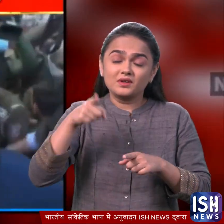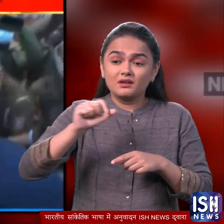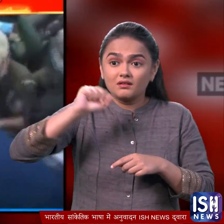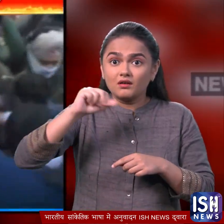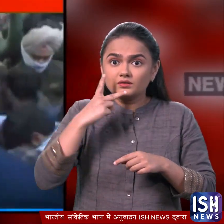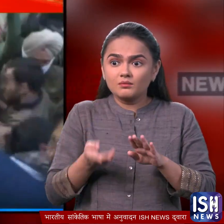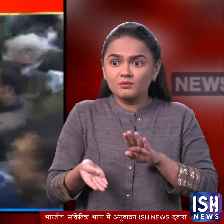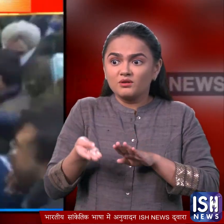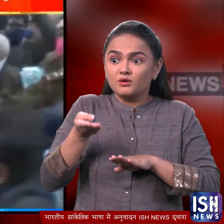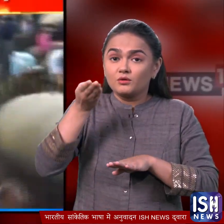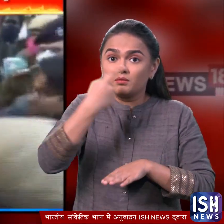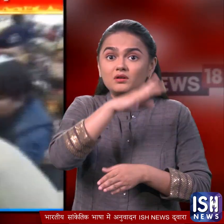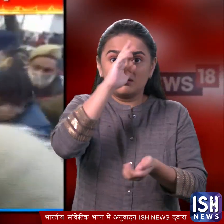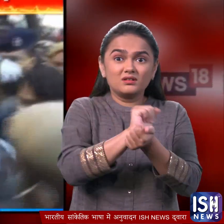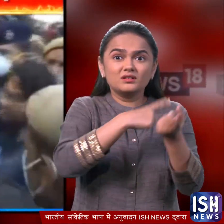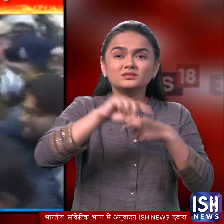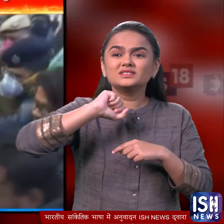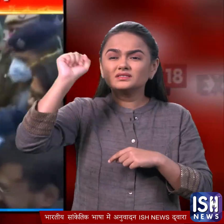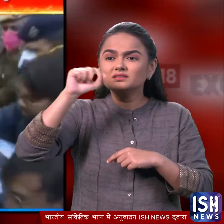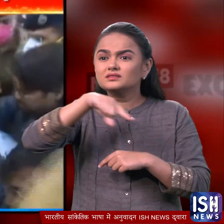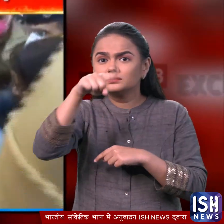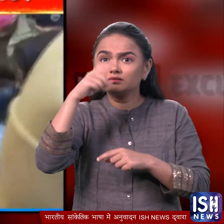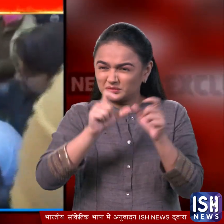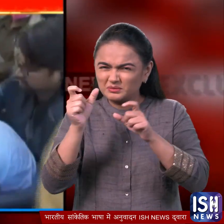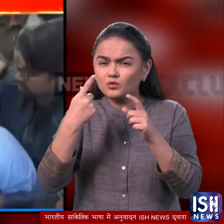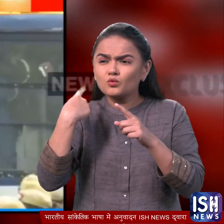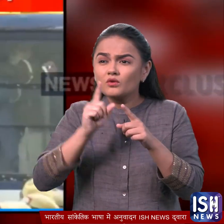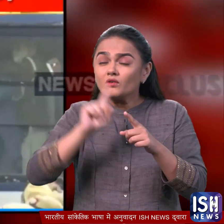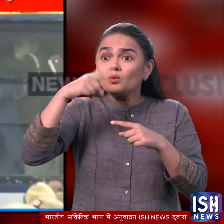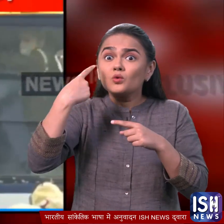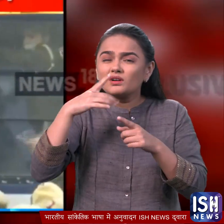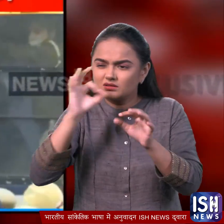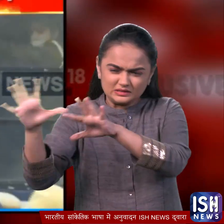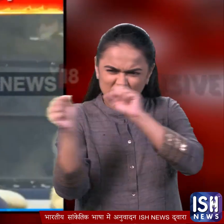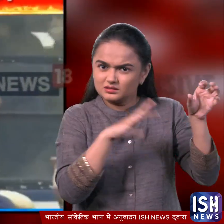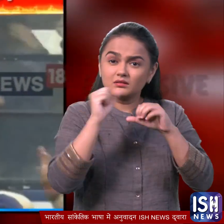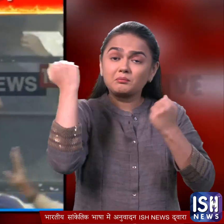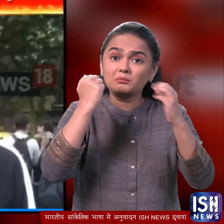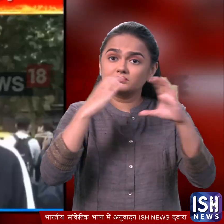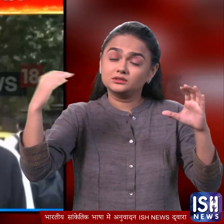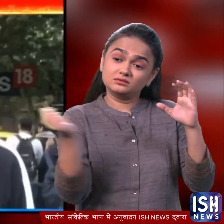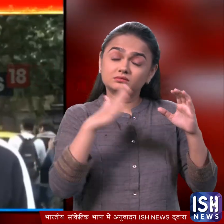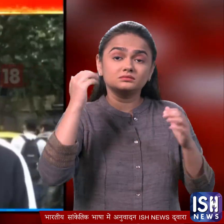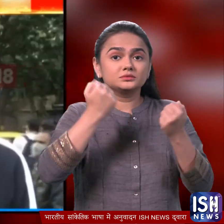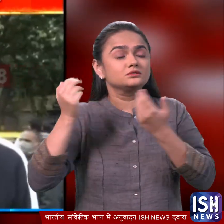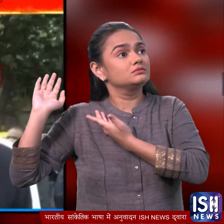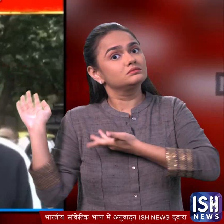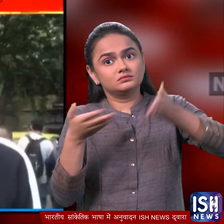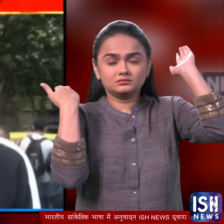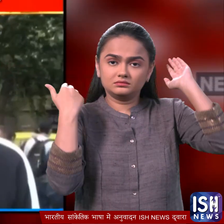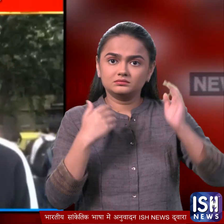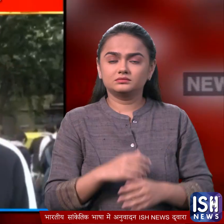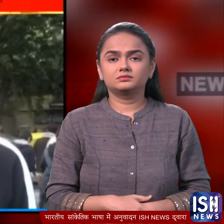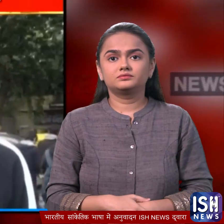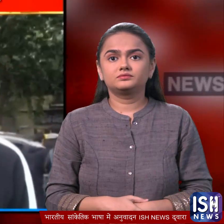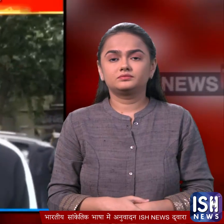हालांकि हंगामा बढ़ता देख पुलिस ने प्रदर्शन कर रहे रेजिडेंट डॉक्टरों को हिरासत में ले लिया और बसों में भरकर वहां से ले गई। मारा भी है, पीटा भी है, लातों